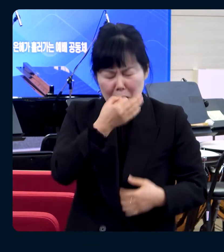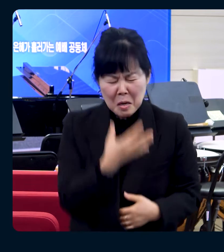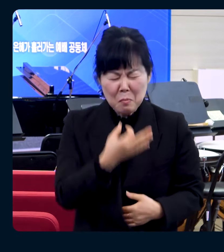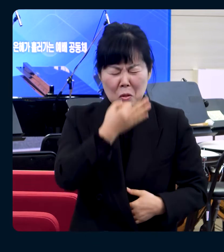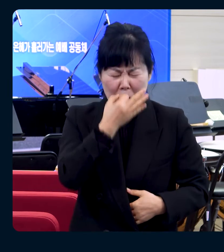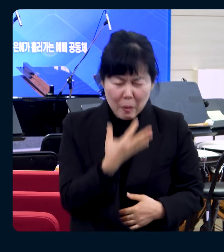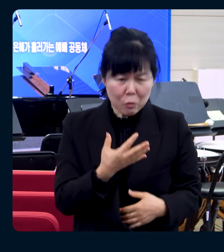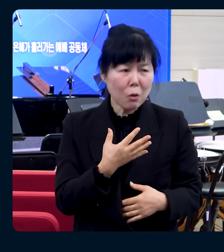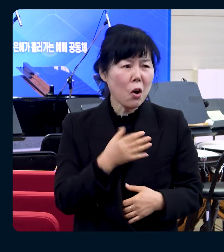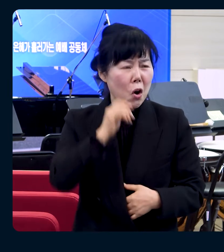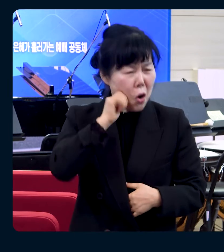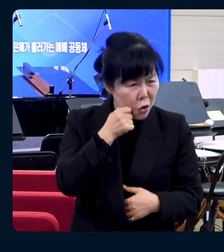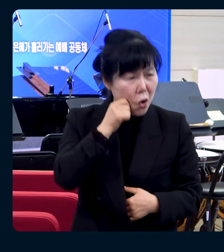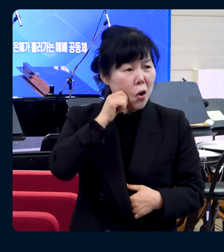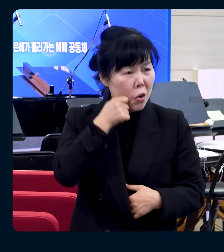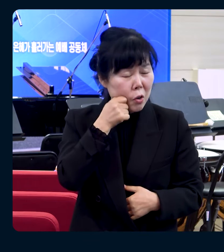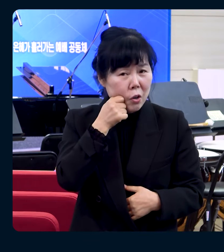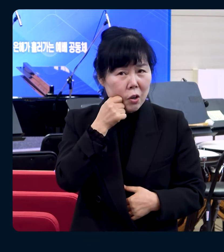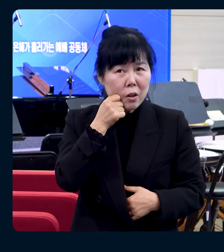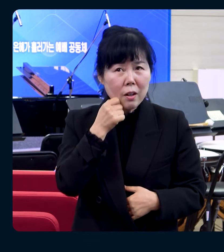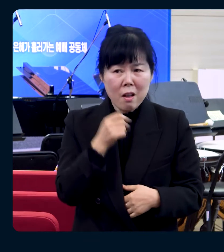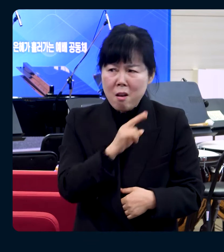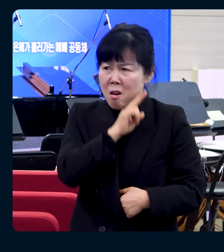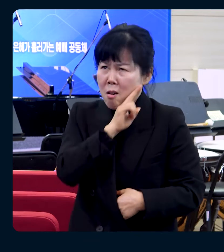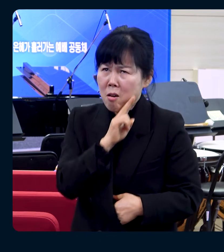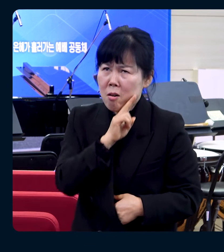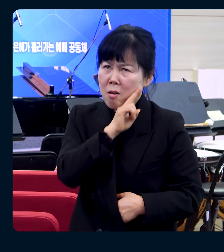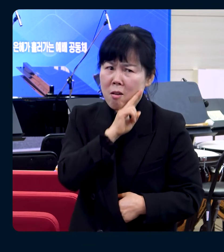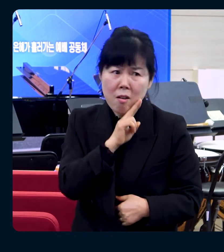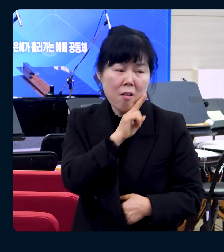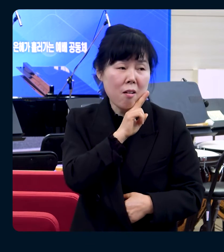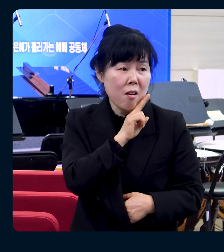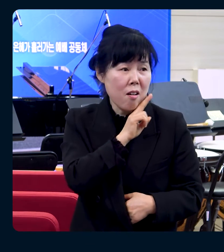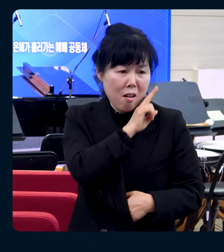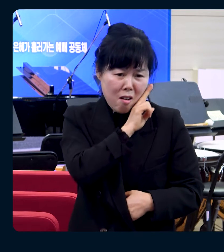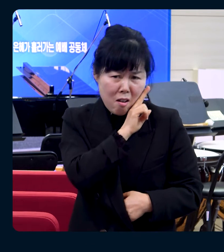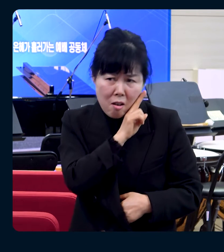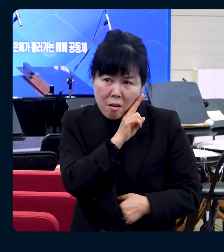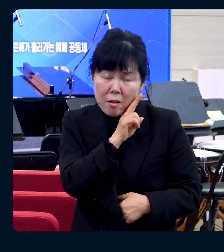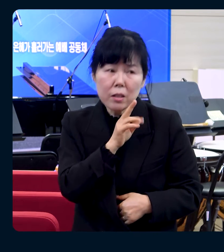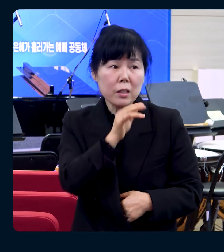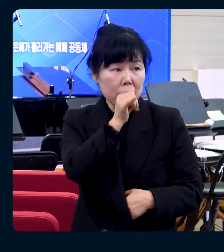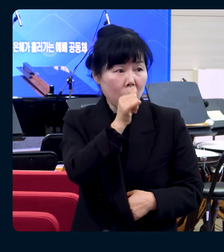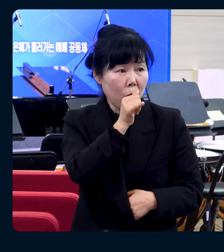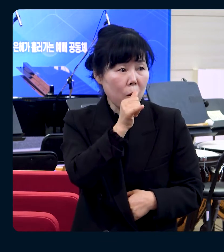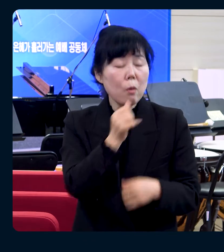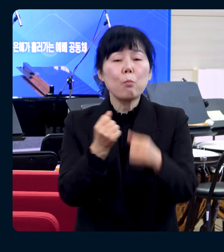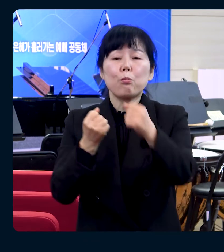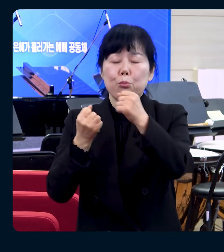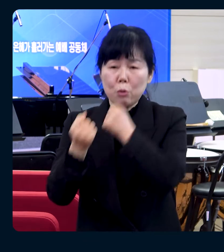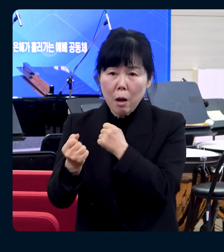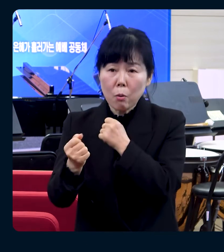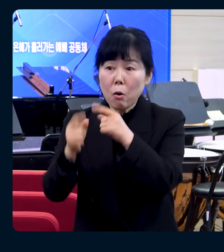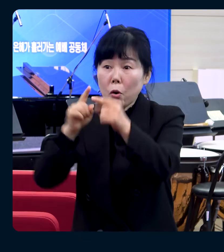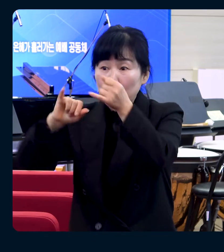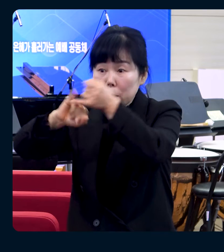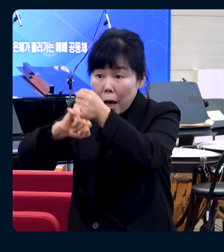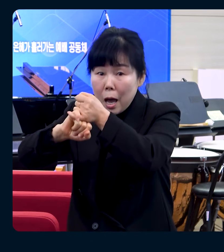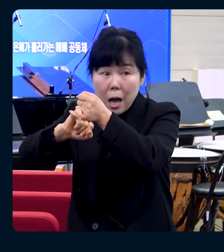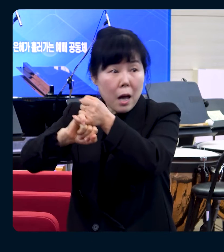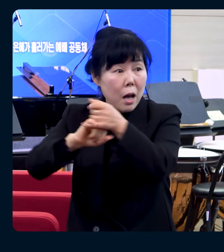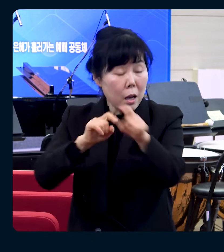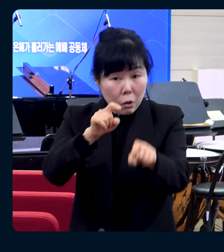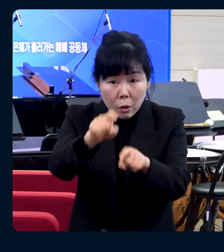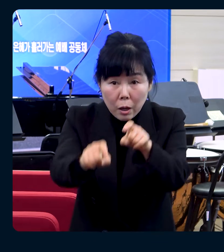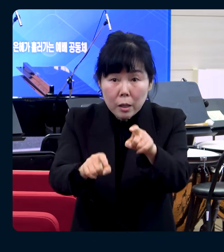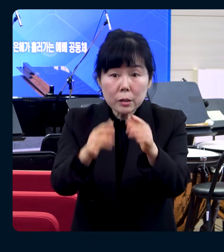아무리 힘들어도요, 아무리 아닌 것 같아도요, 아무리 의심이 생겨도요, 아무리 사람들이 아니라고 말해도 그 가운데서 우리가 언약의 길을